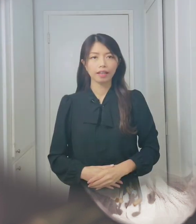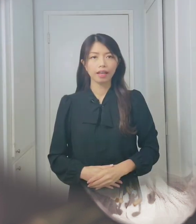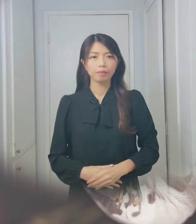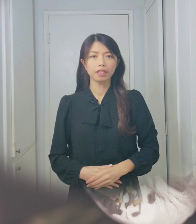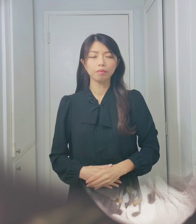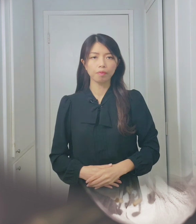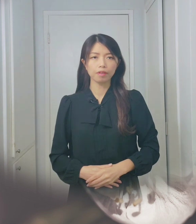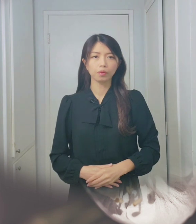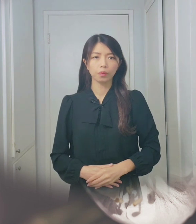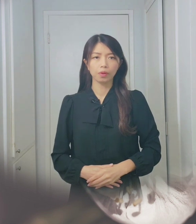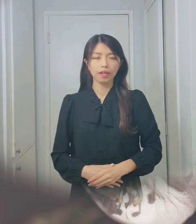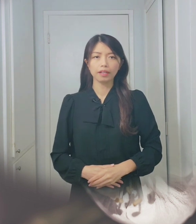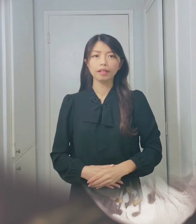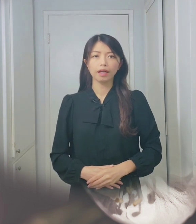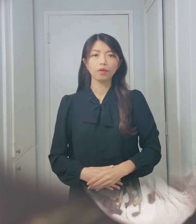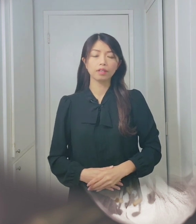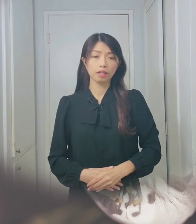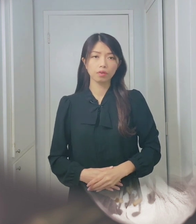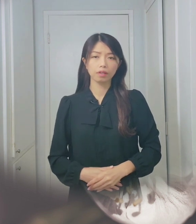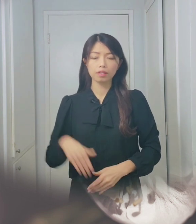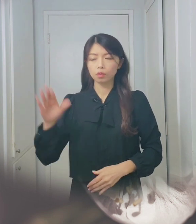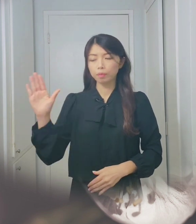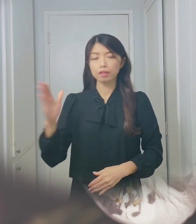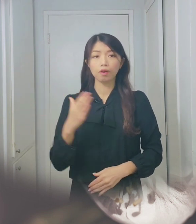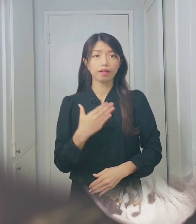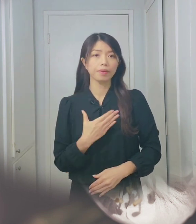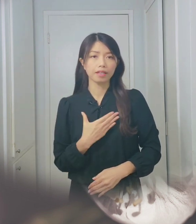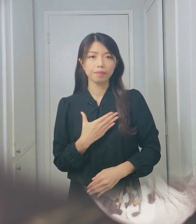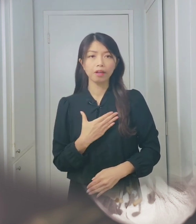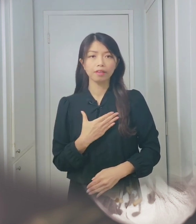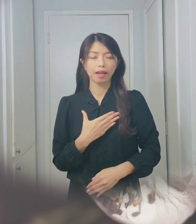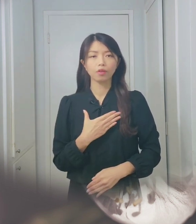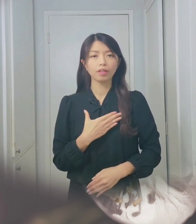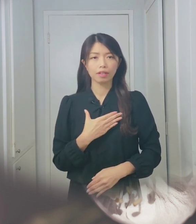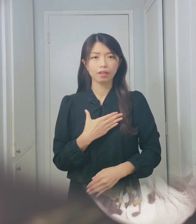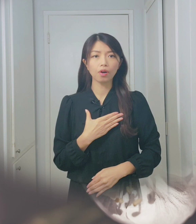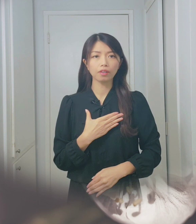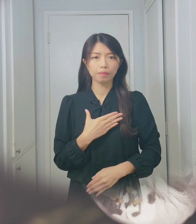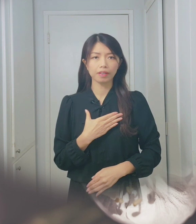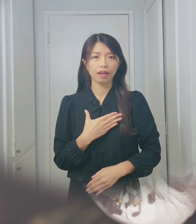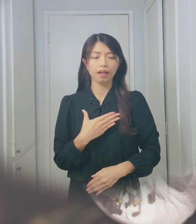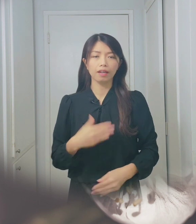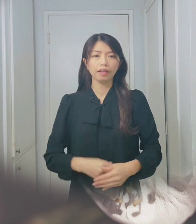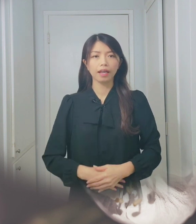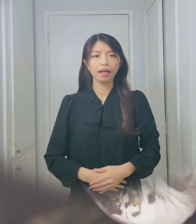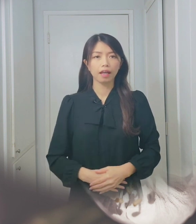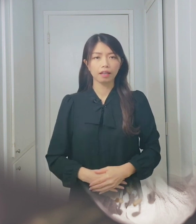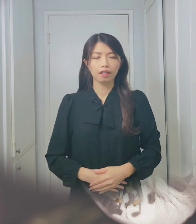내게 대단한 믿음 없어도. 일단 나라고 한 뜻의 수어는 손 펴서 가슴에 대시면 나라고 한 뜻의 수어가 됩니다.